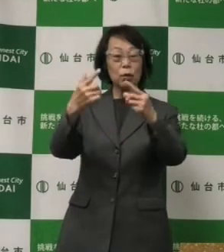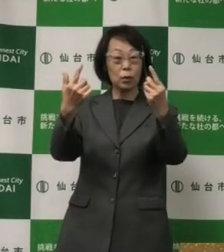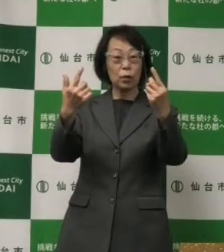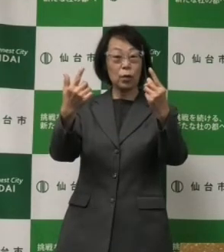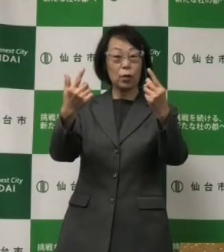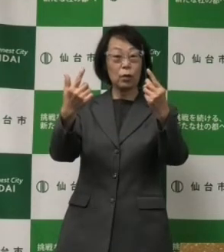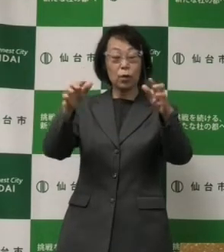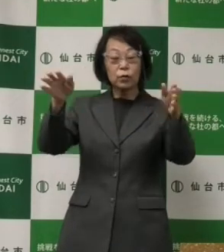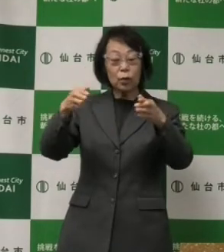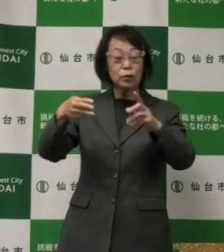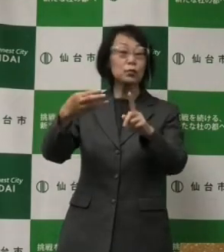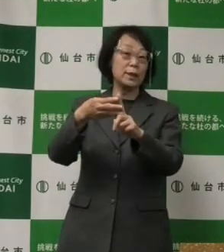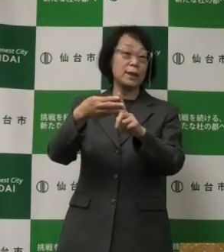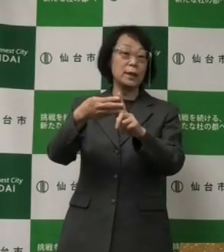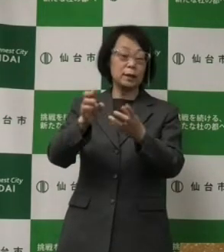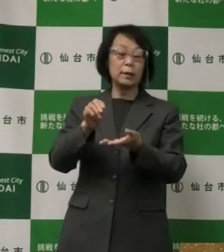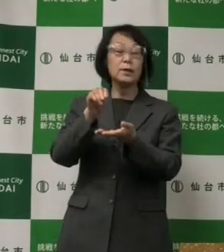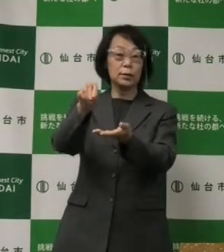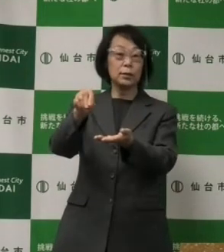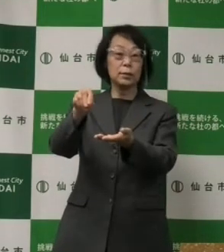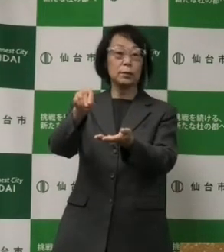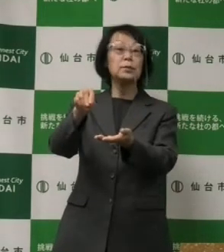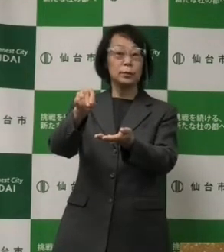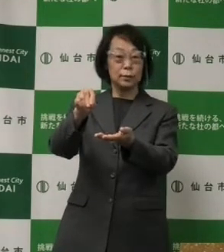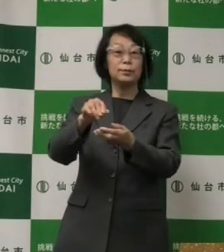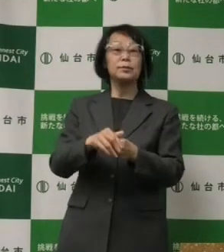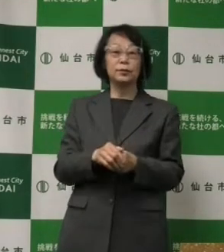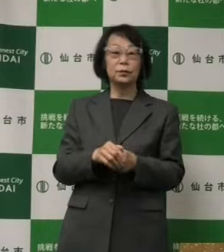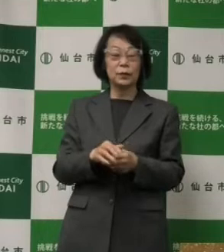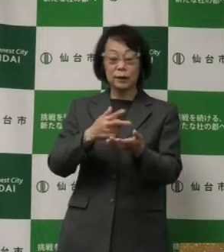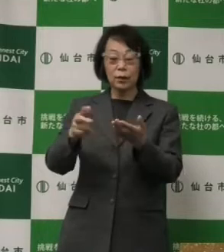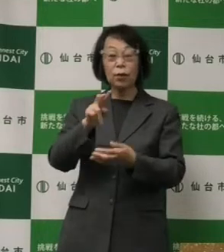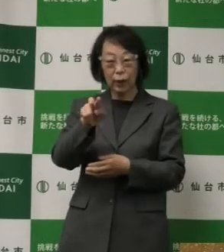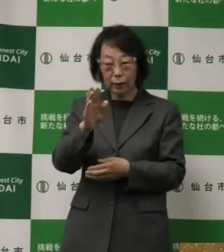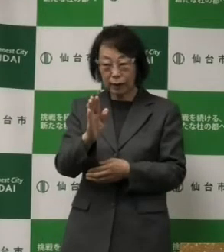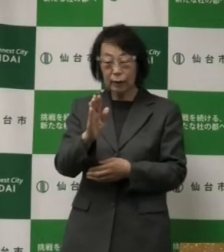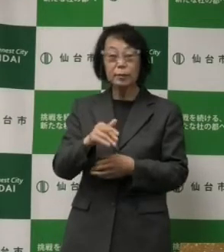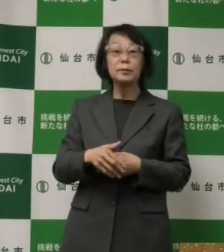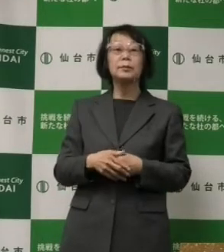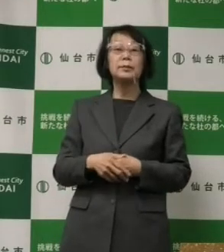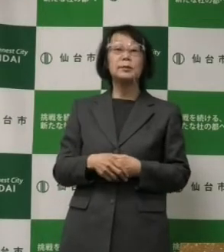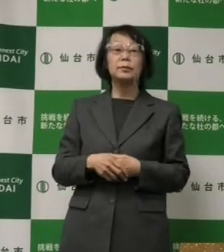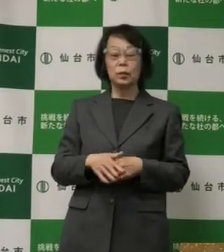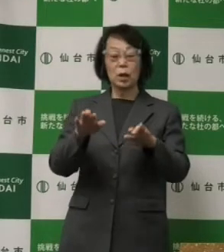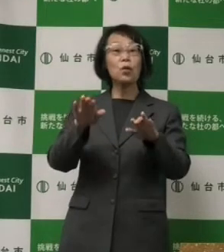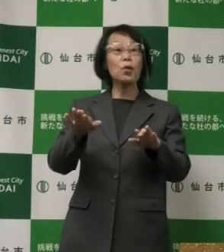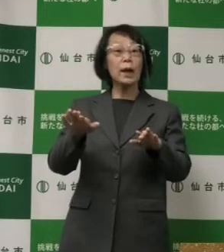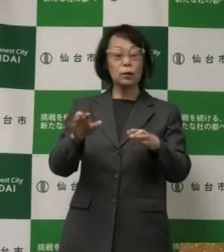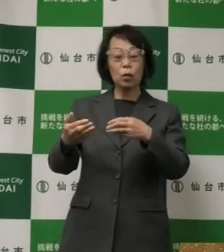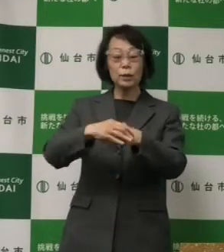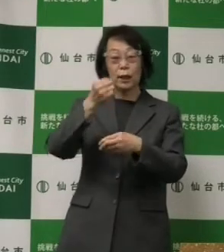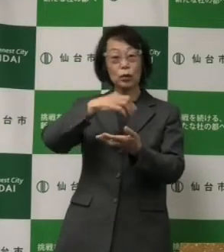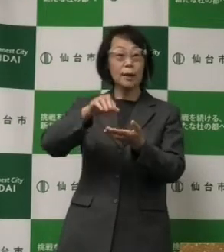の召集日に提出をいたします。では資料をご覧ください。今回の補正予